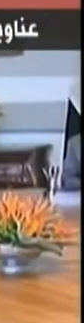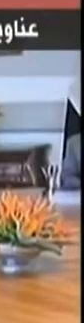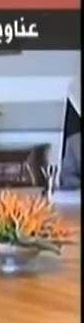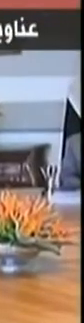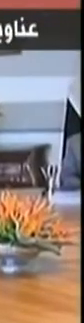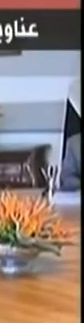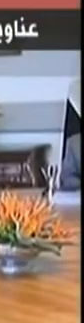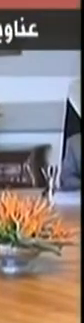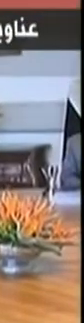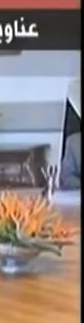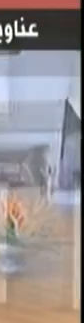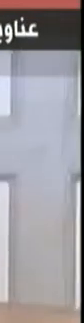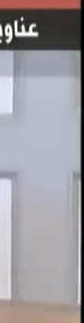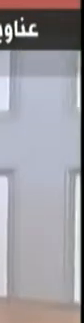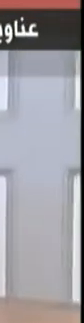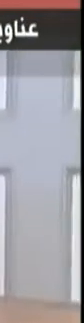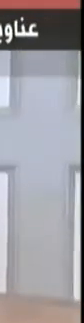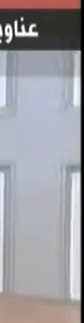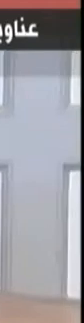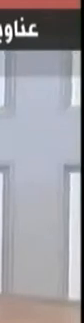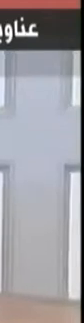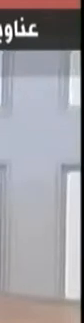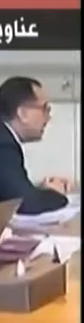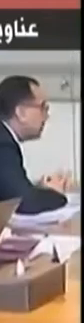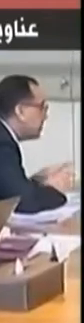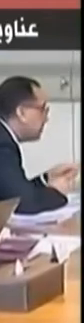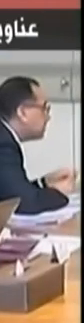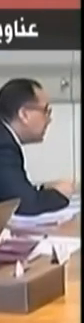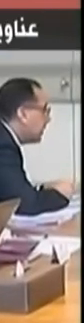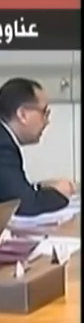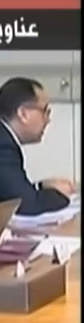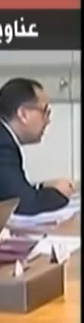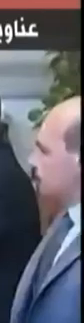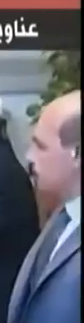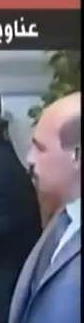الرئيس السيسي يوجه بالانتهاء من إصلاح شركات الأدوية بقطاع الأعمال العام.